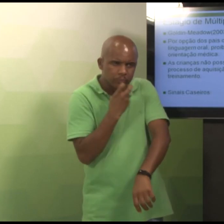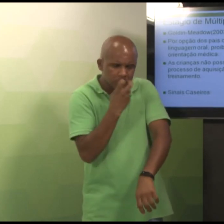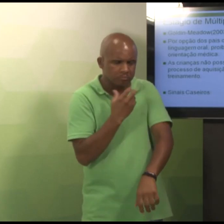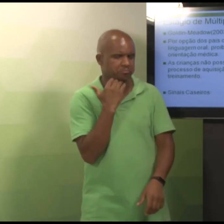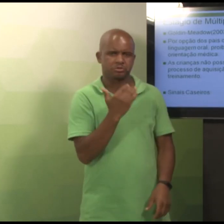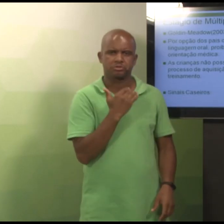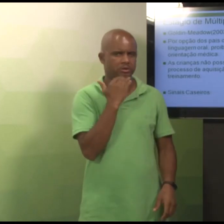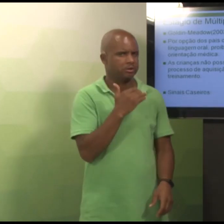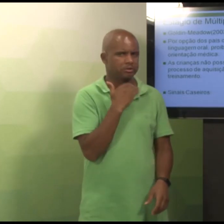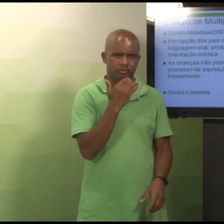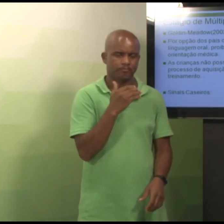para a criança surda.